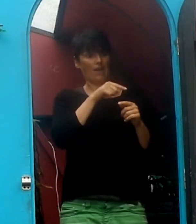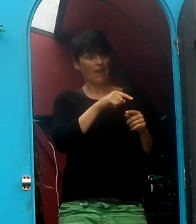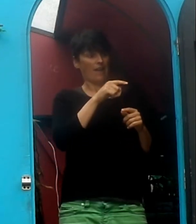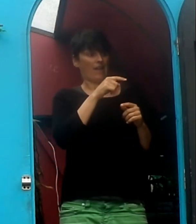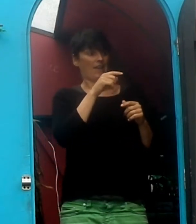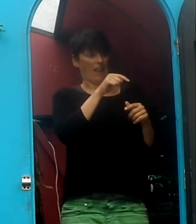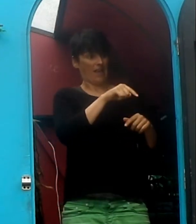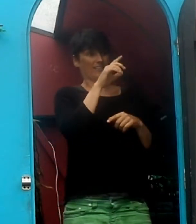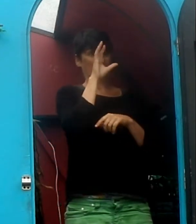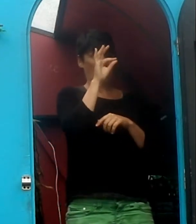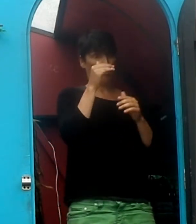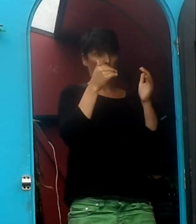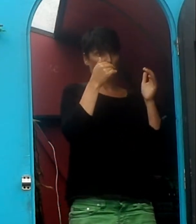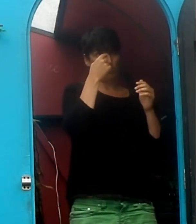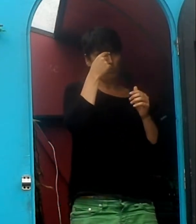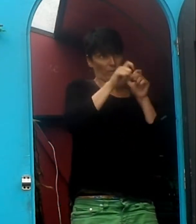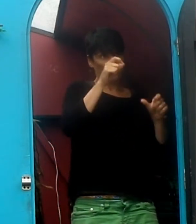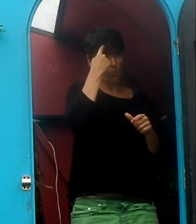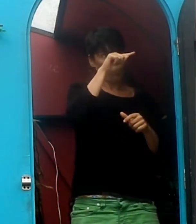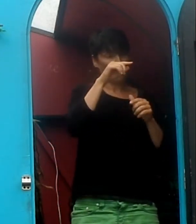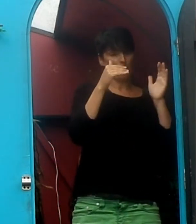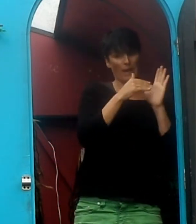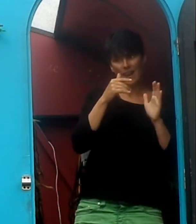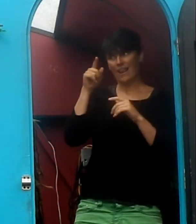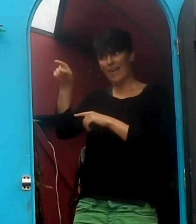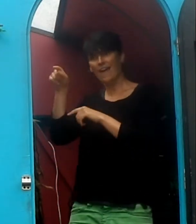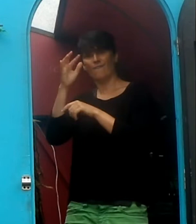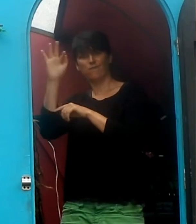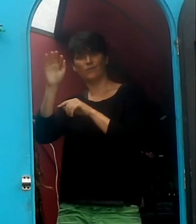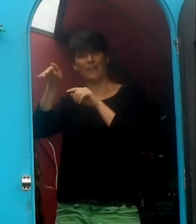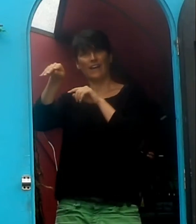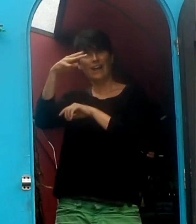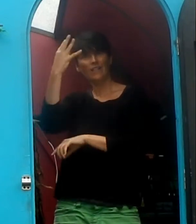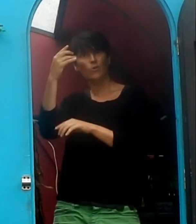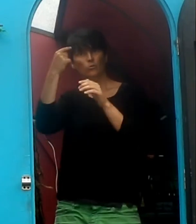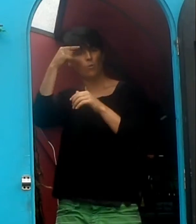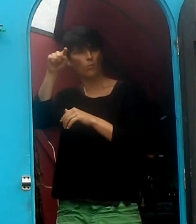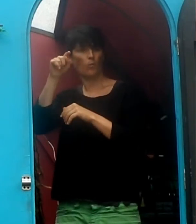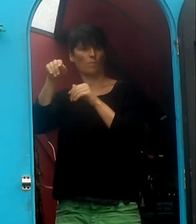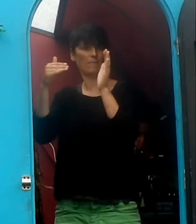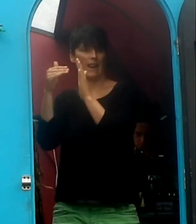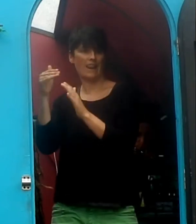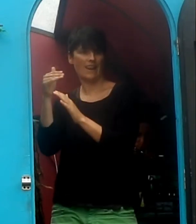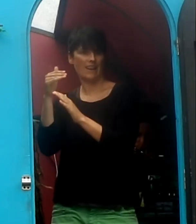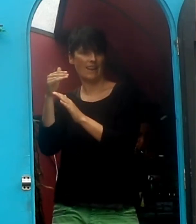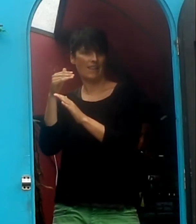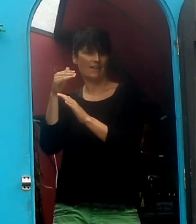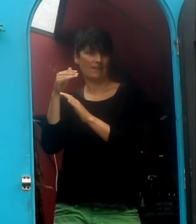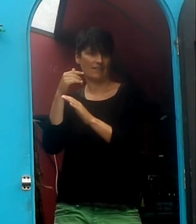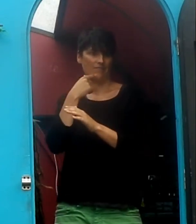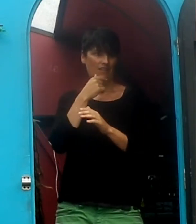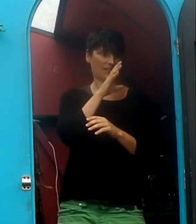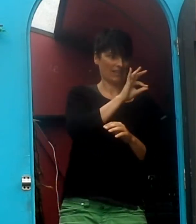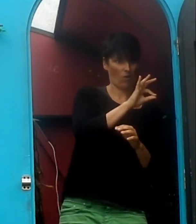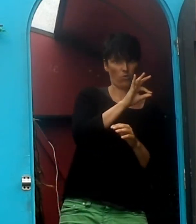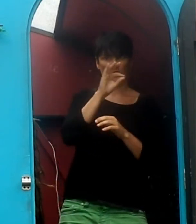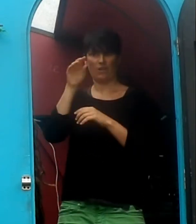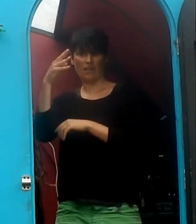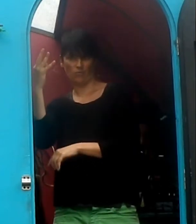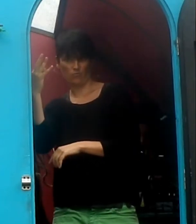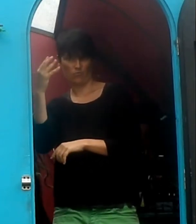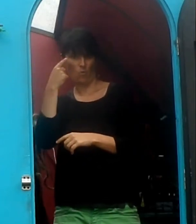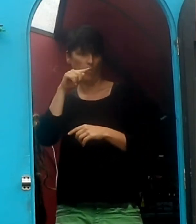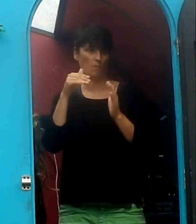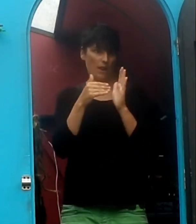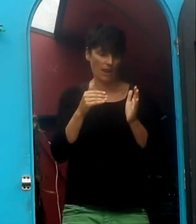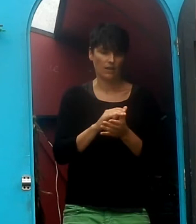personnes pour 1000. Donc entre 50 pour 1000 en Argentine et 14 pour 1000 en France, sachant que ce quota-là,